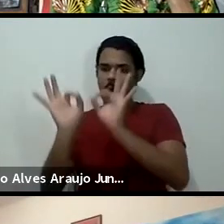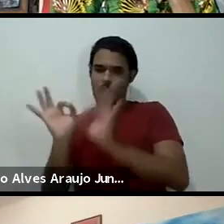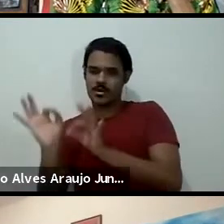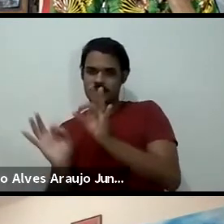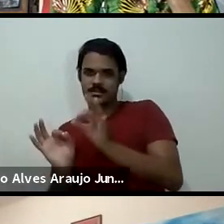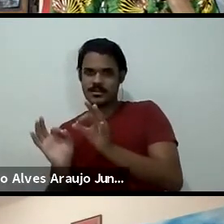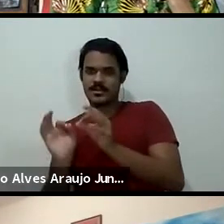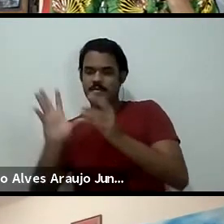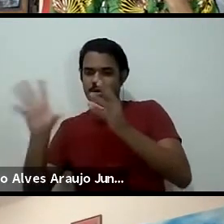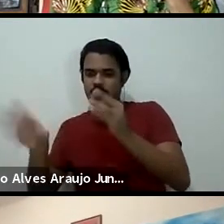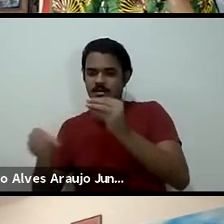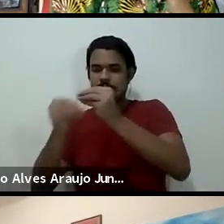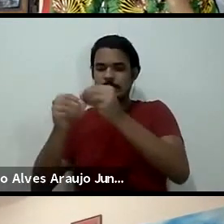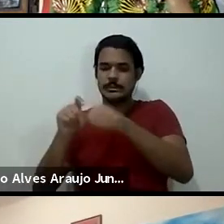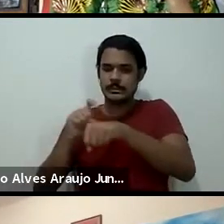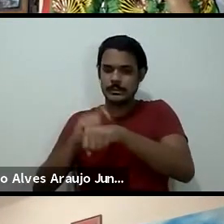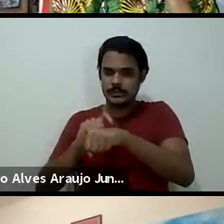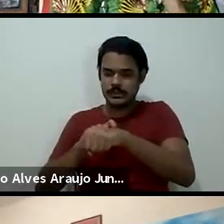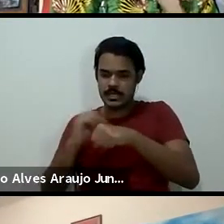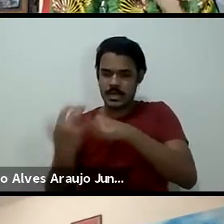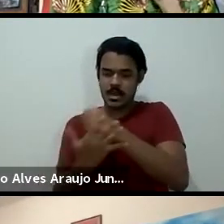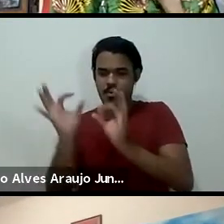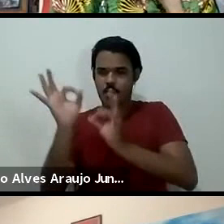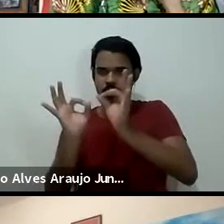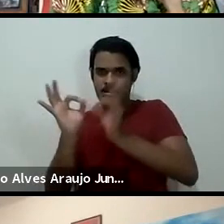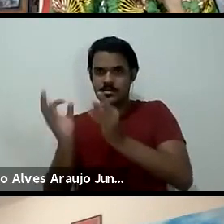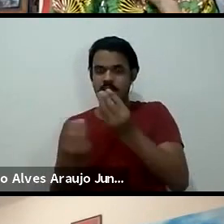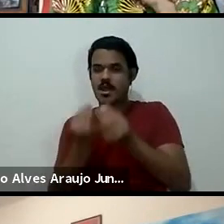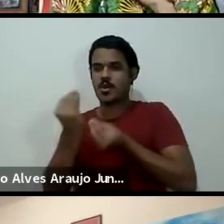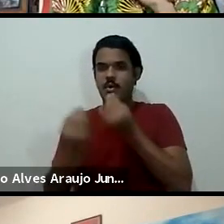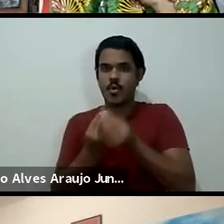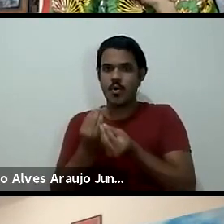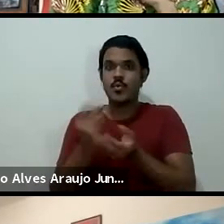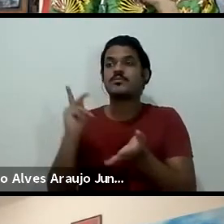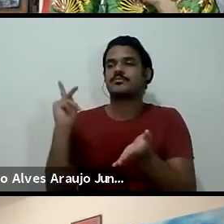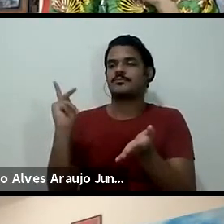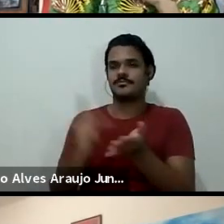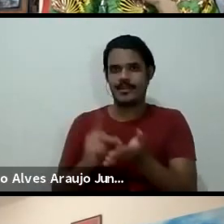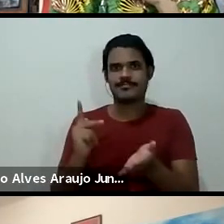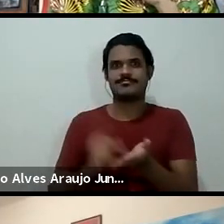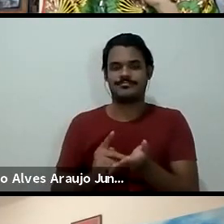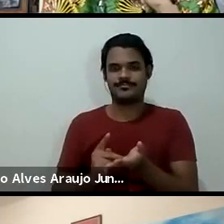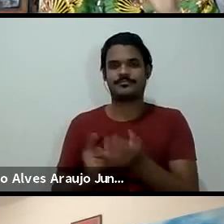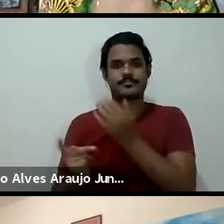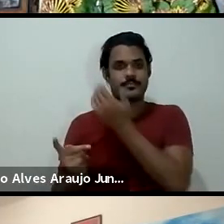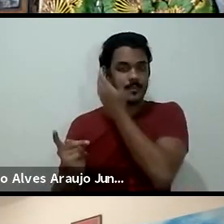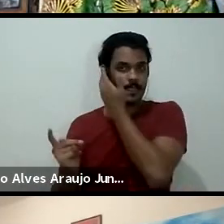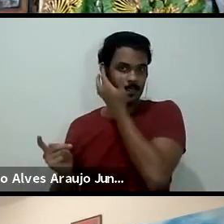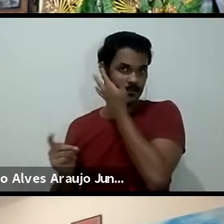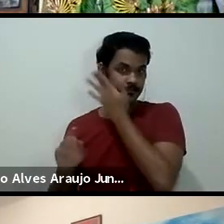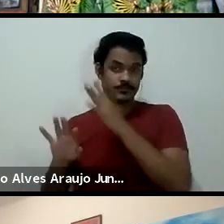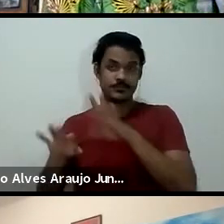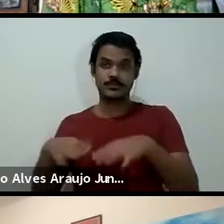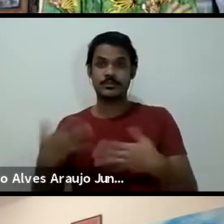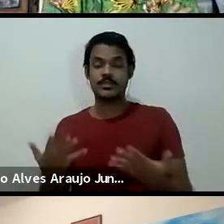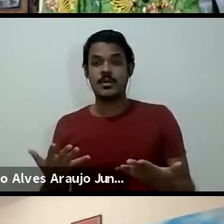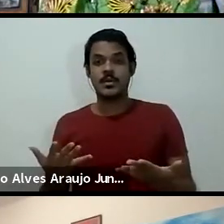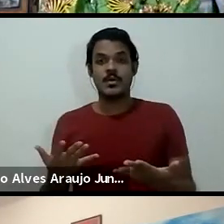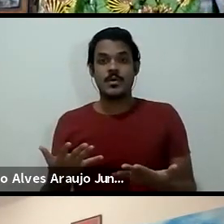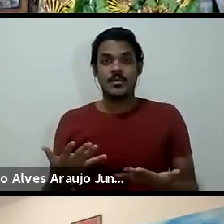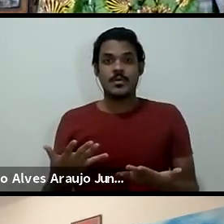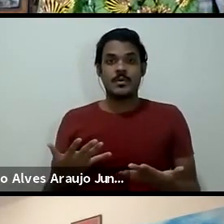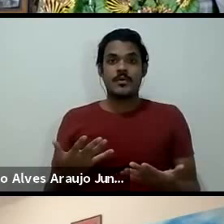preencher esse tempo, para organizar, e como deu certo, né? Como deu certo. Então, assim,